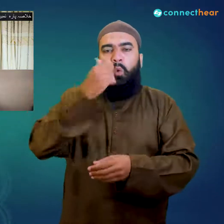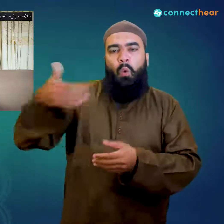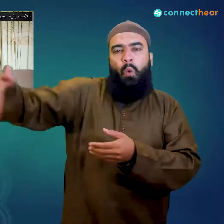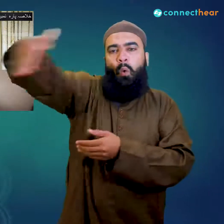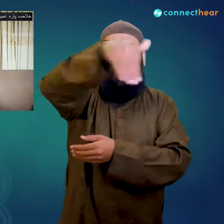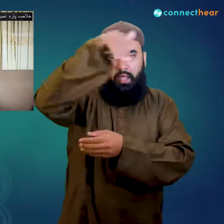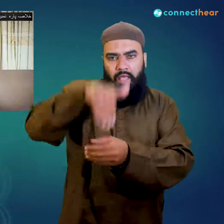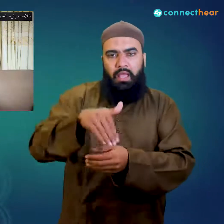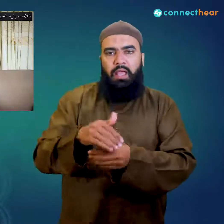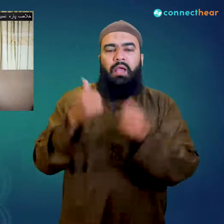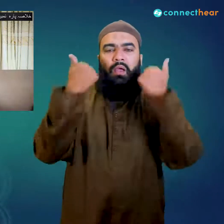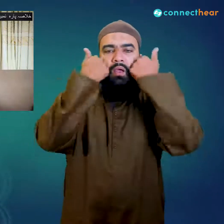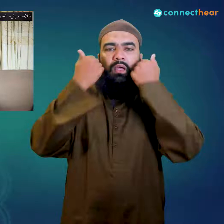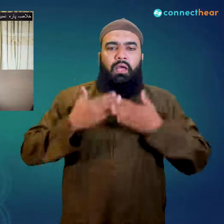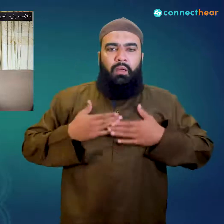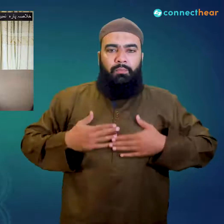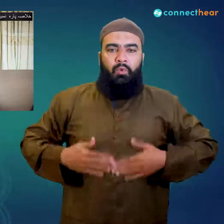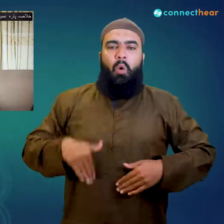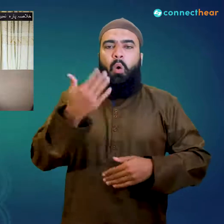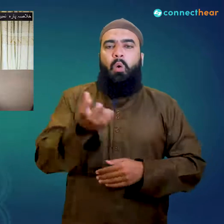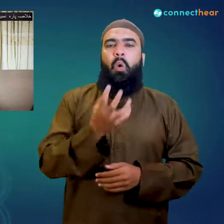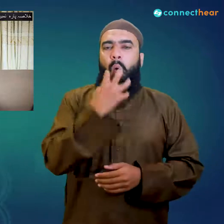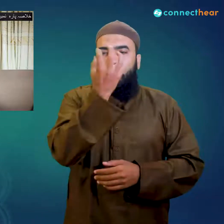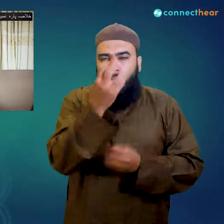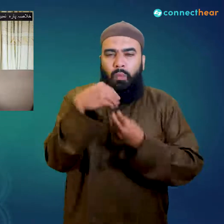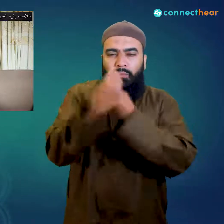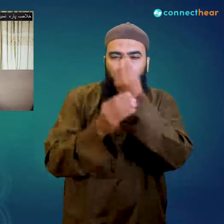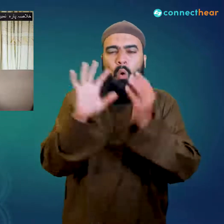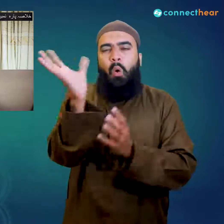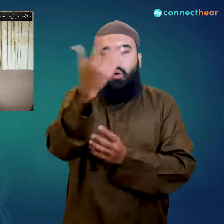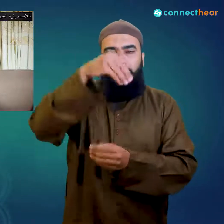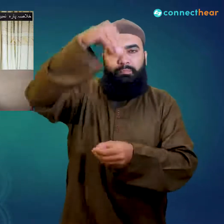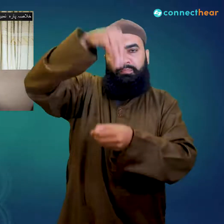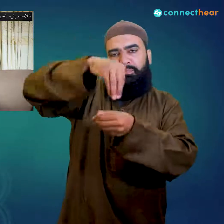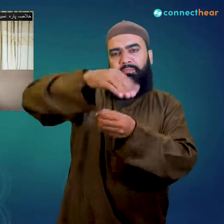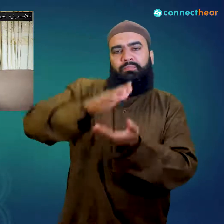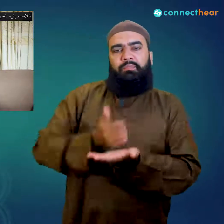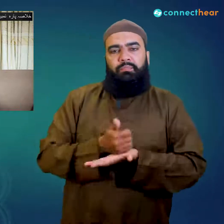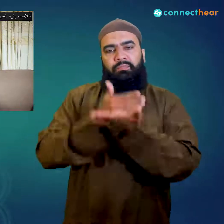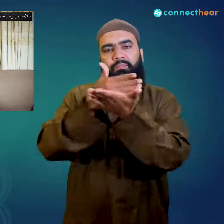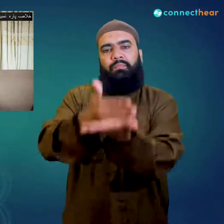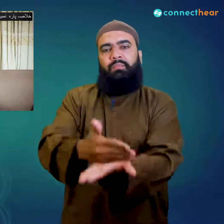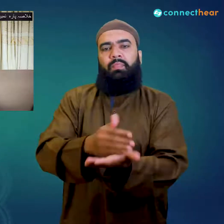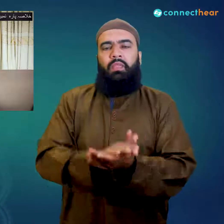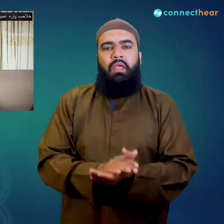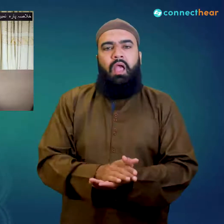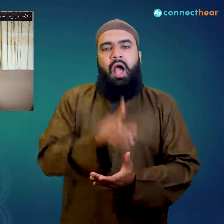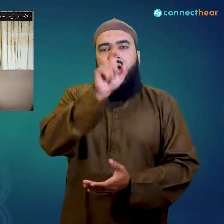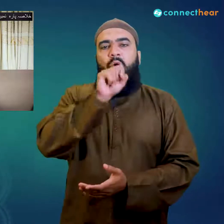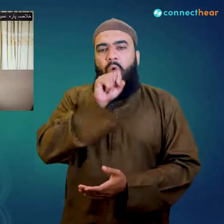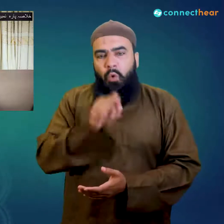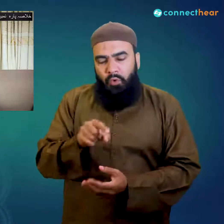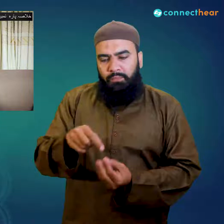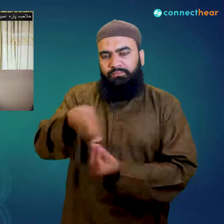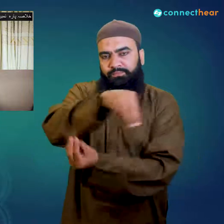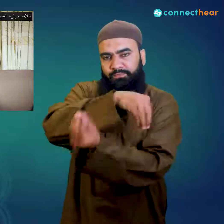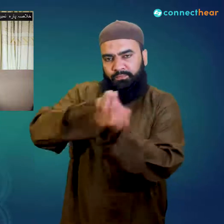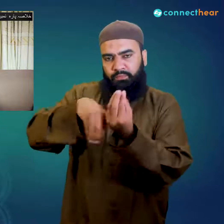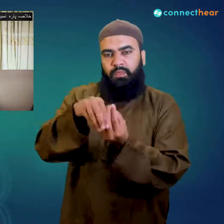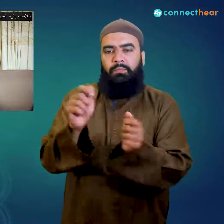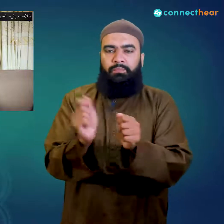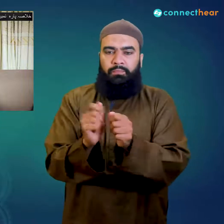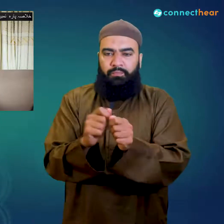کو، بسنے والے لوگوں کو پھلوں سے نواز دے۔ اللہ نے خانہ کعبہ کی تعمیر کا حکم دیا، وَإِذْ